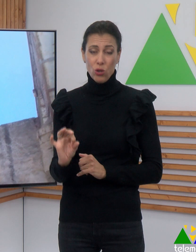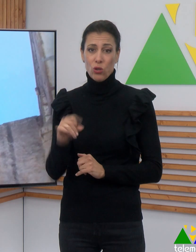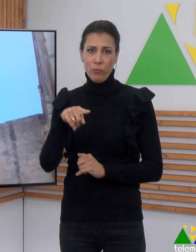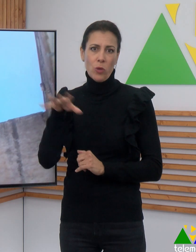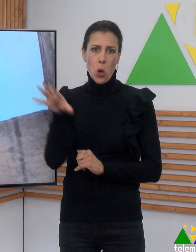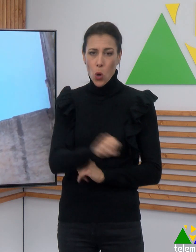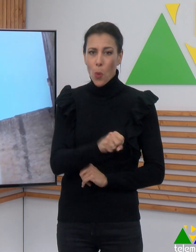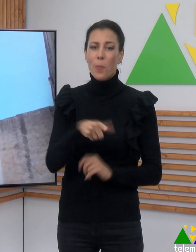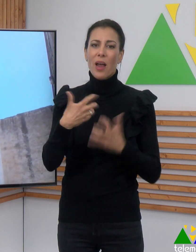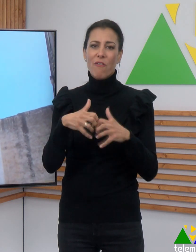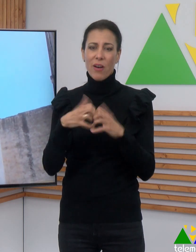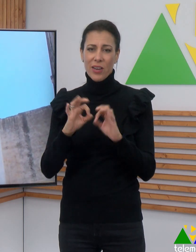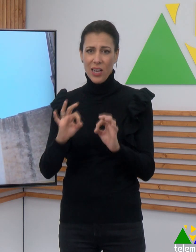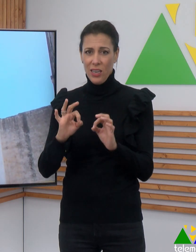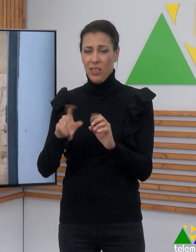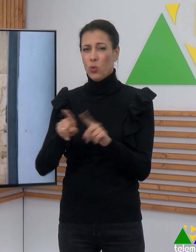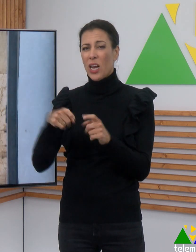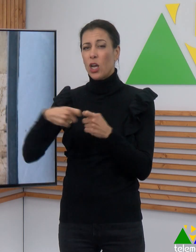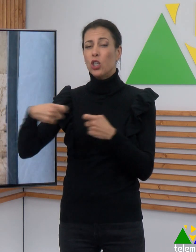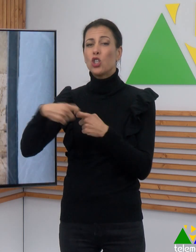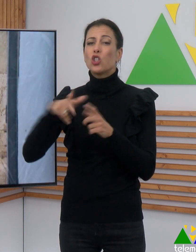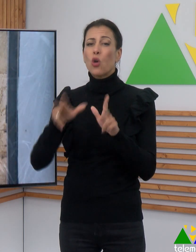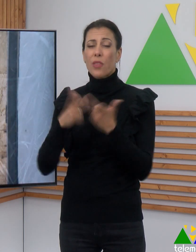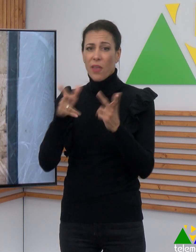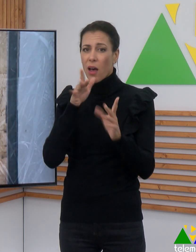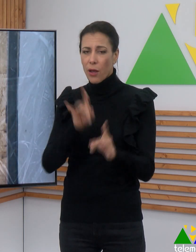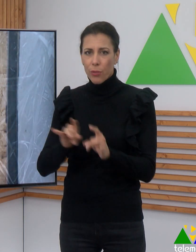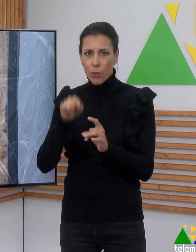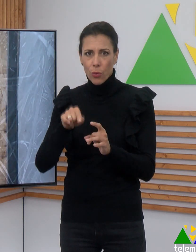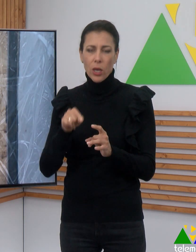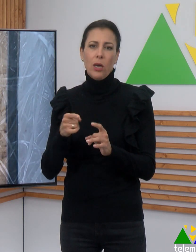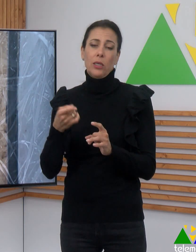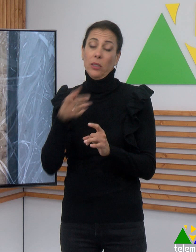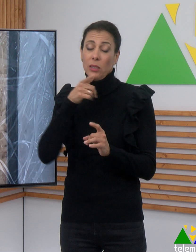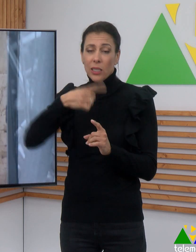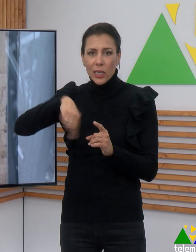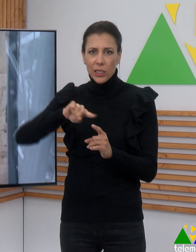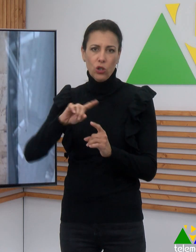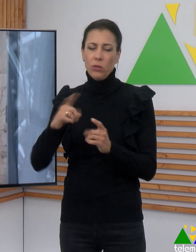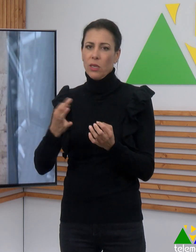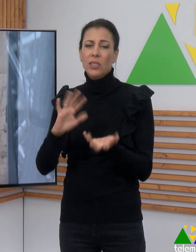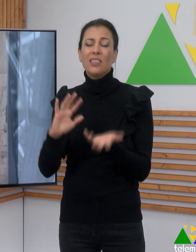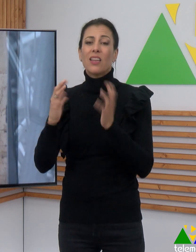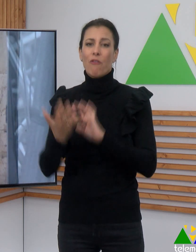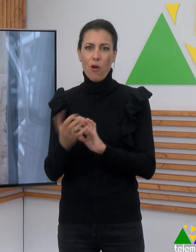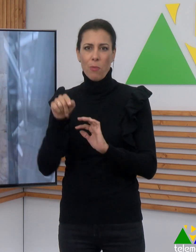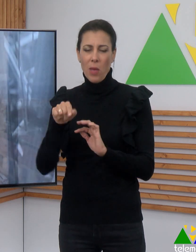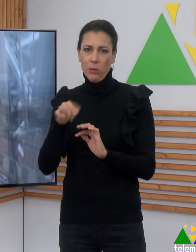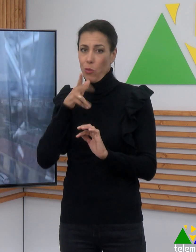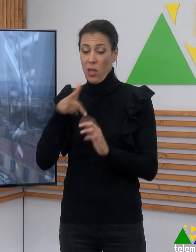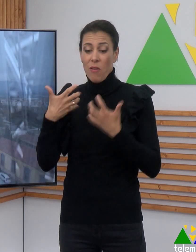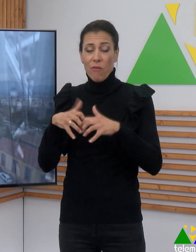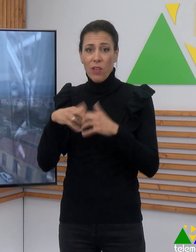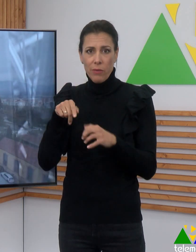aquí, de la sociedad peninsular de azúcar que había aquí, y son ellos los que transforman esa fábrica. Ya era una